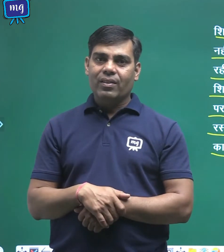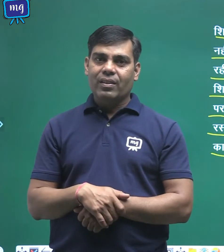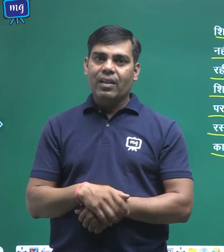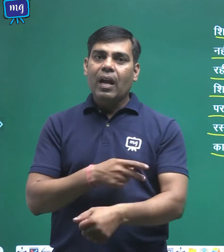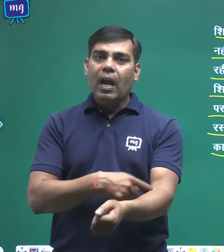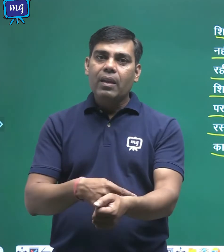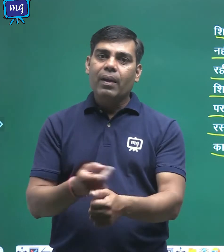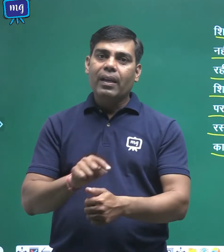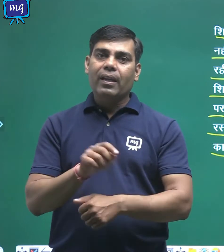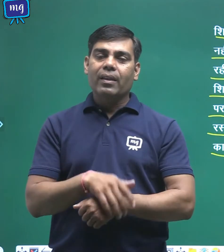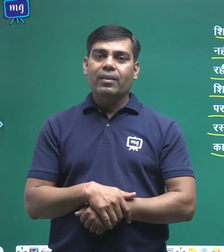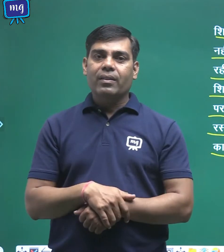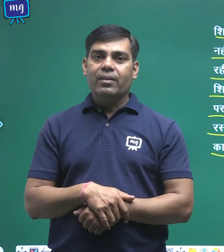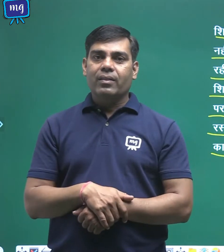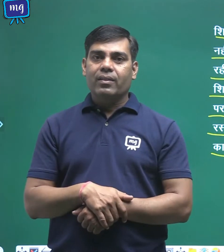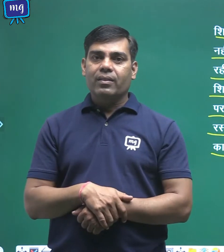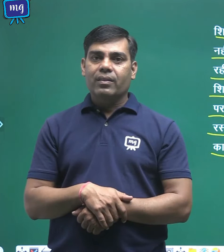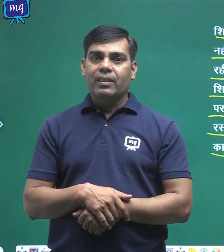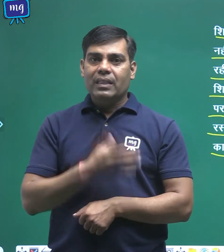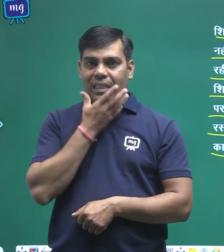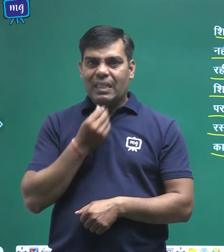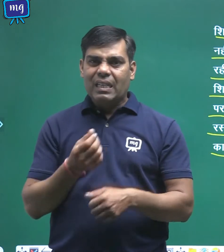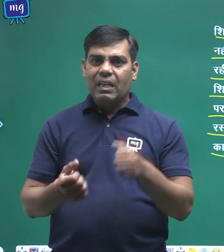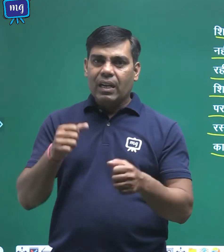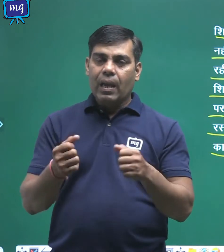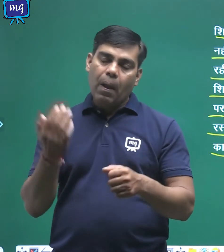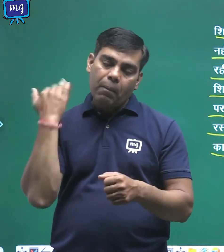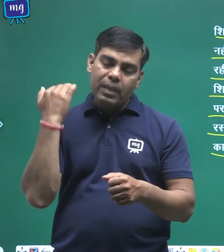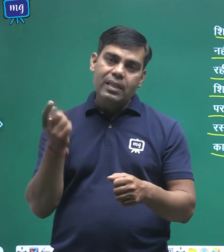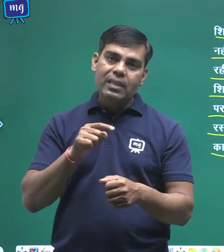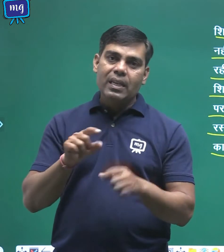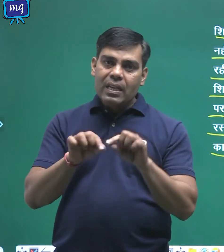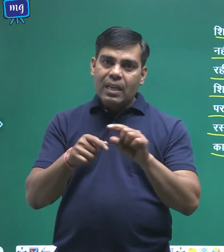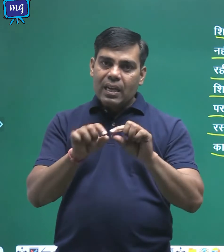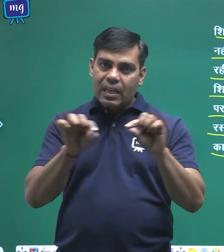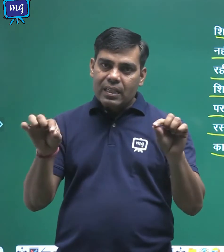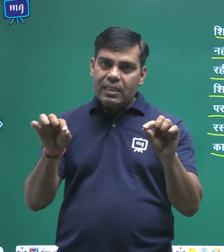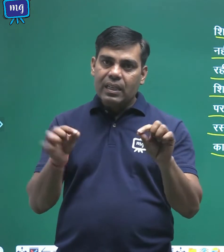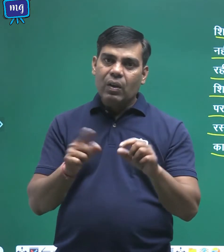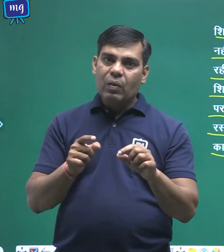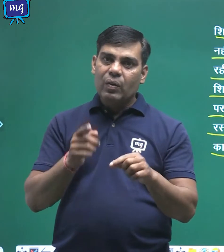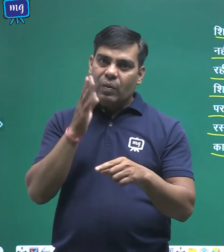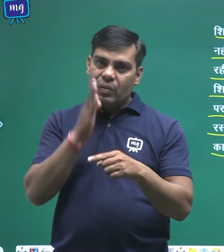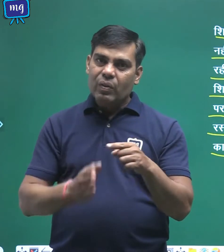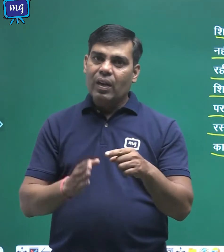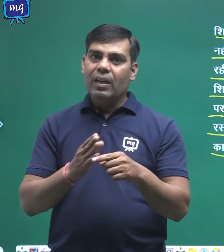कालीबाई ने ट्रक के पीछे से रस्सी को काट